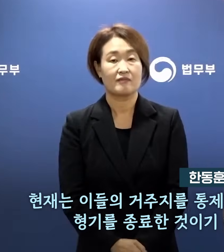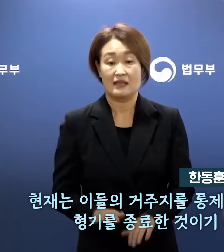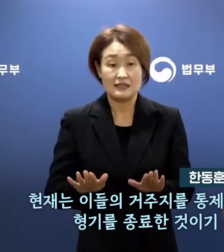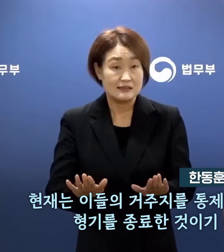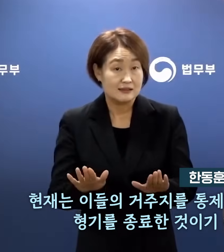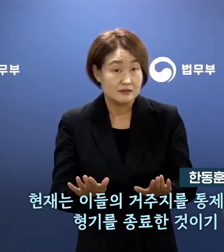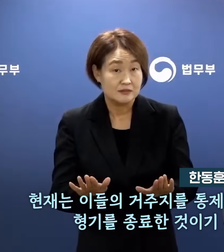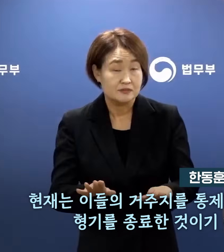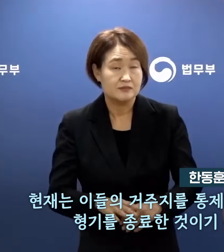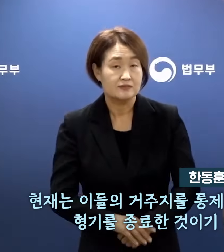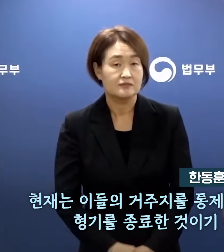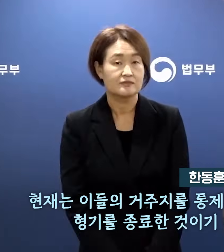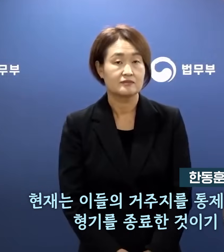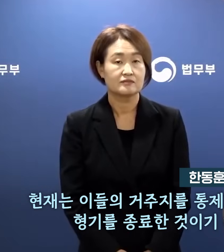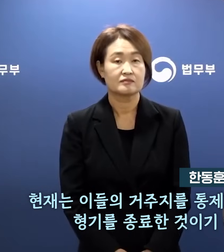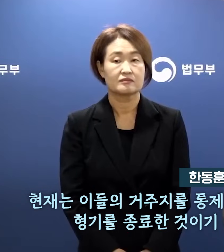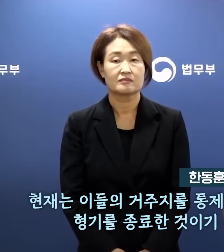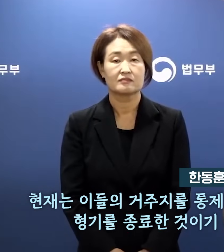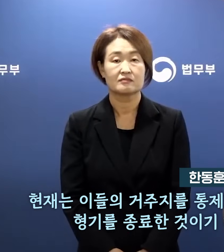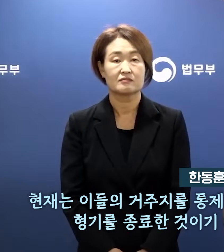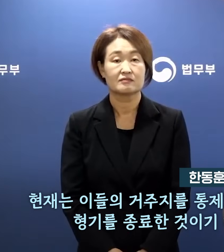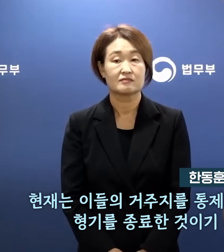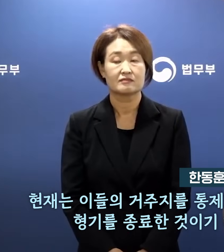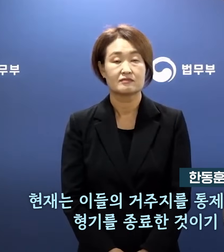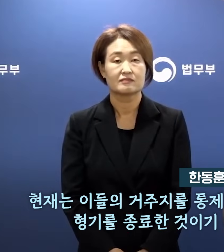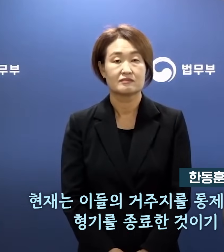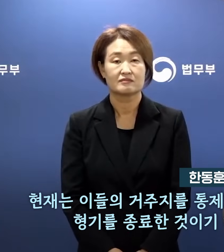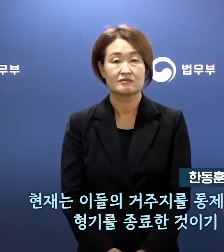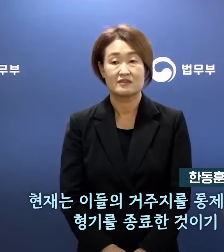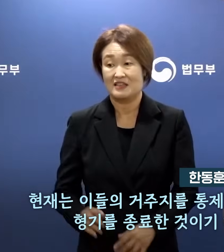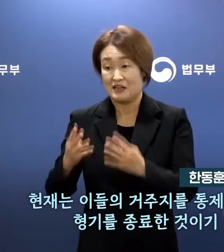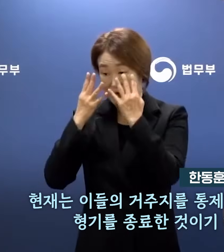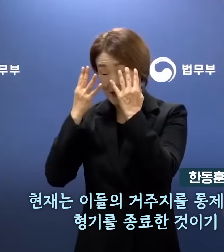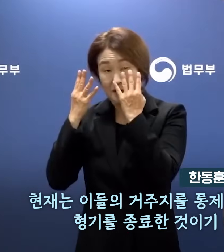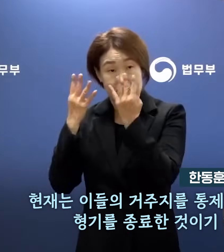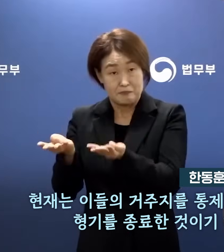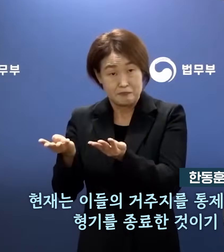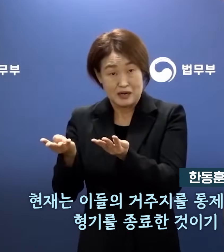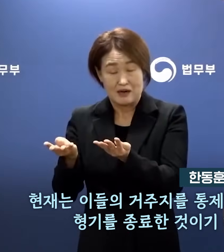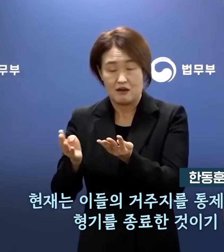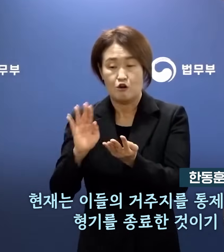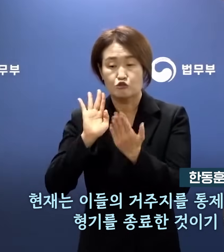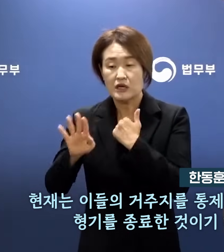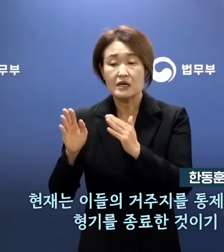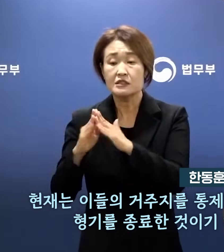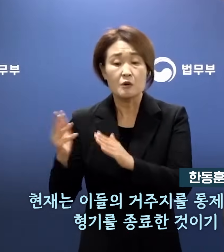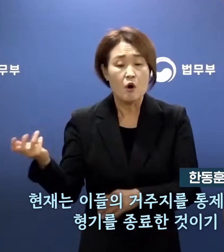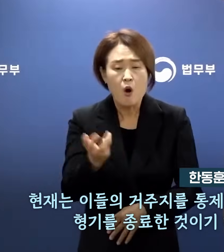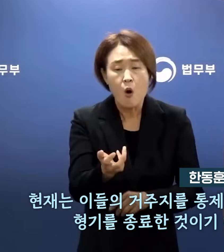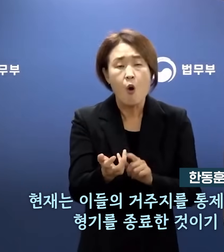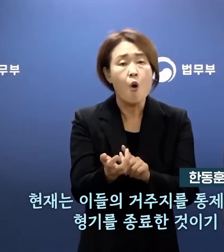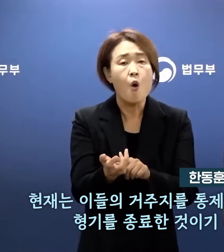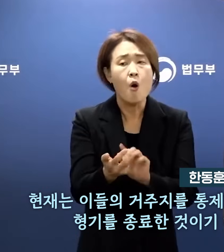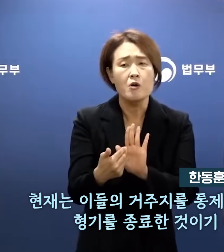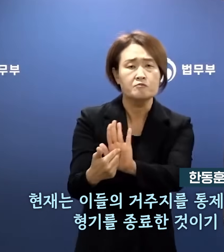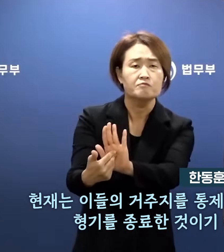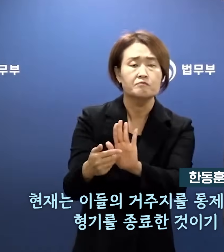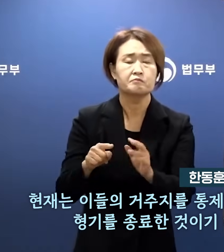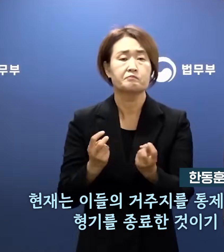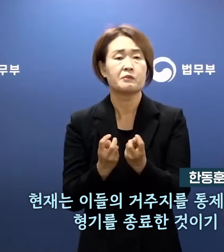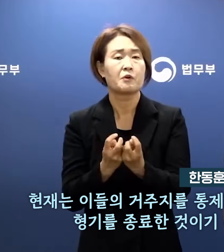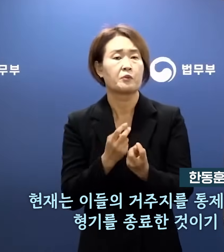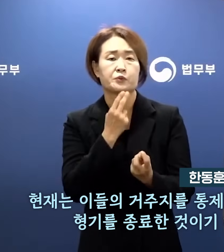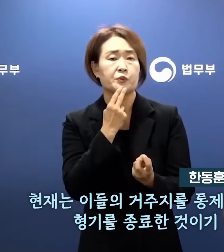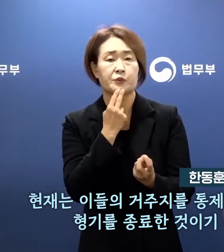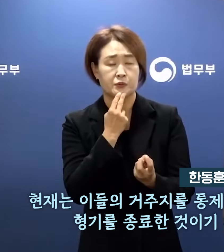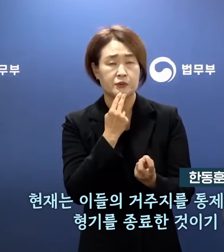현재는 이들이 거주지를 통제할 수 있는 방법이 전혀 없습니다.